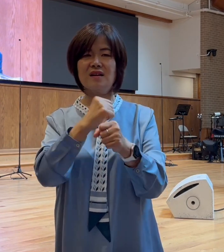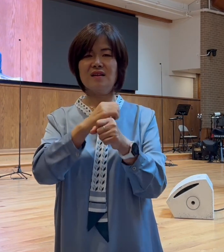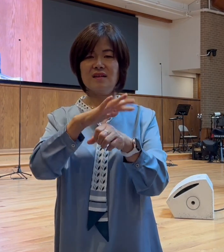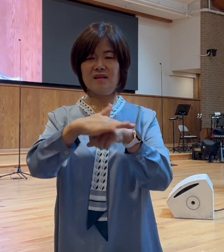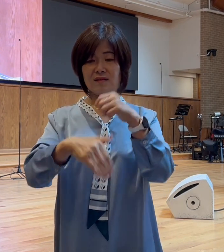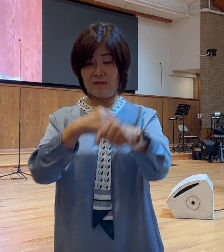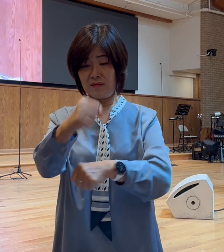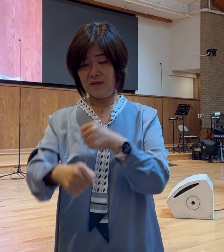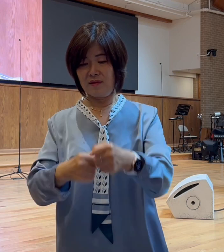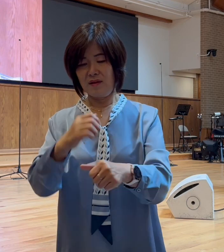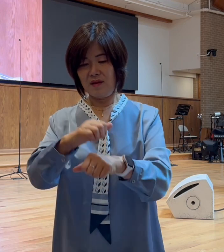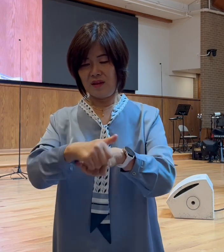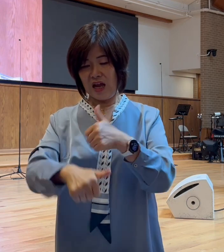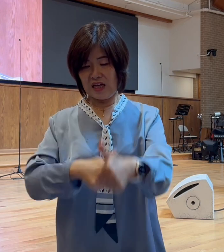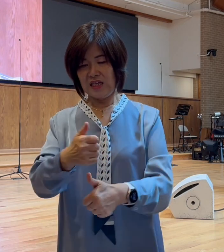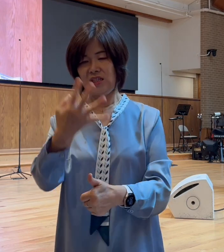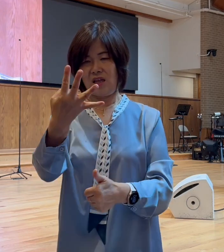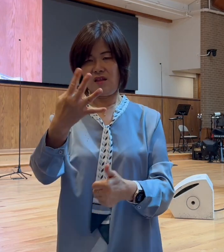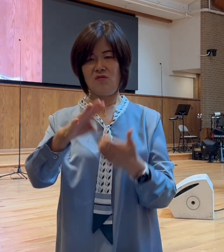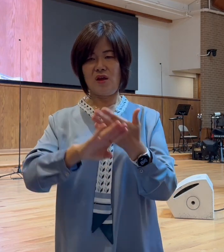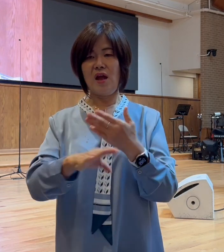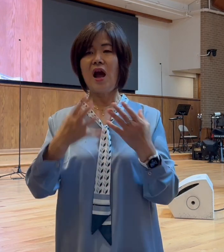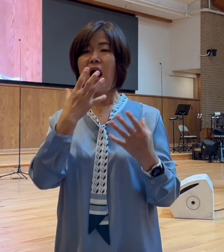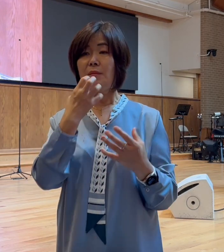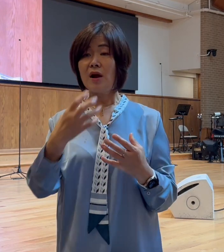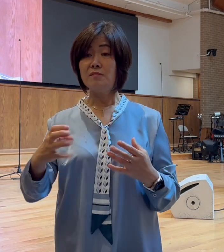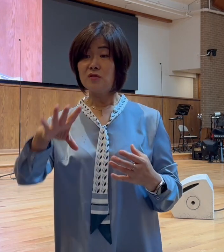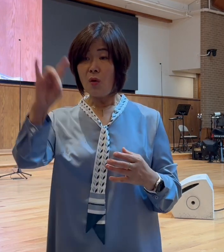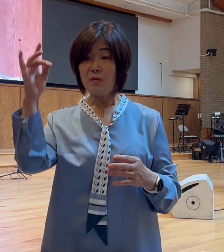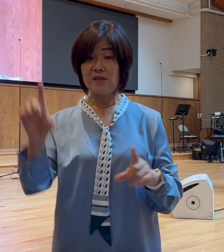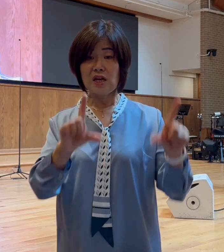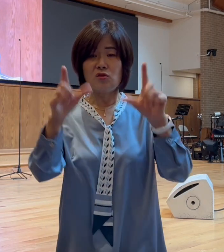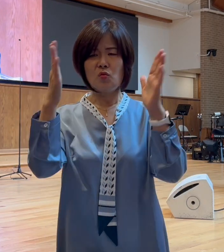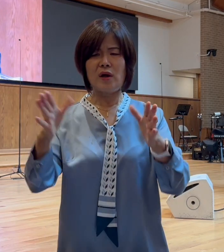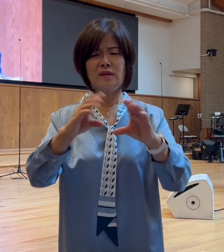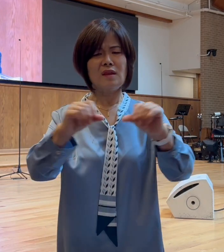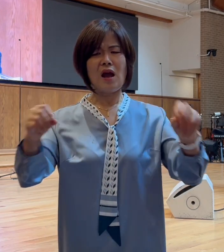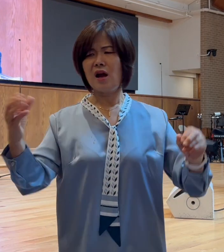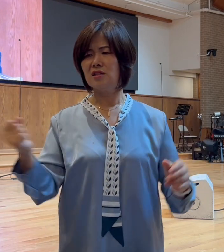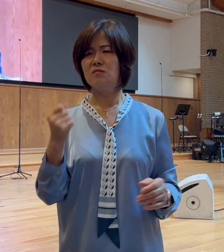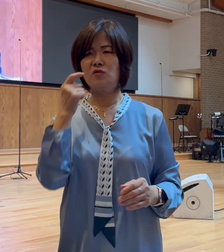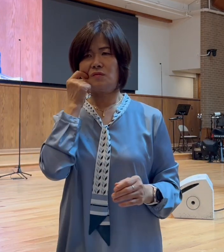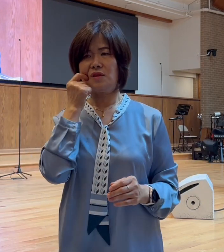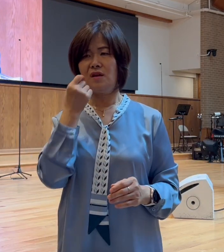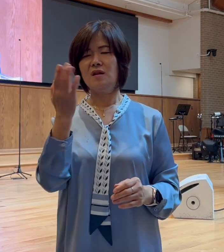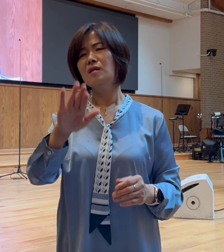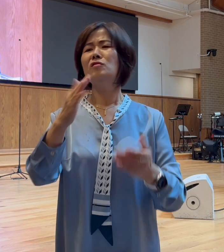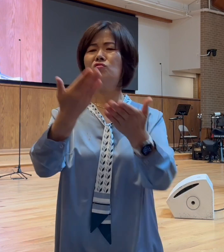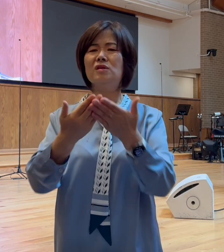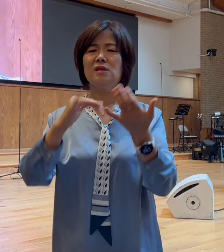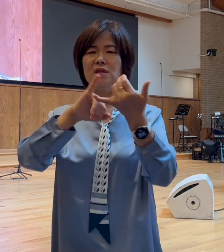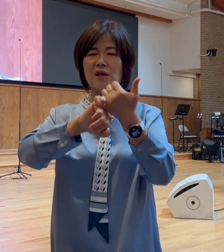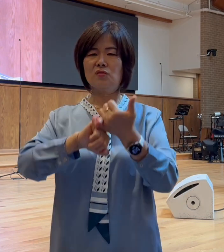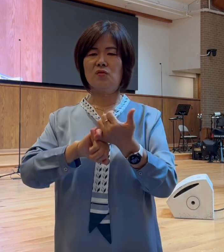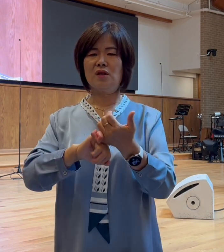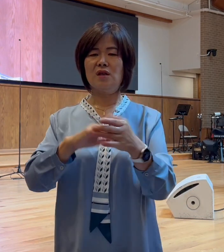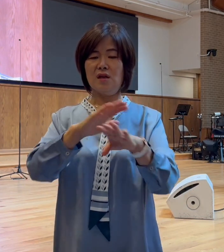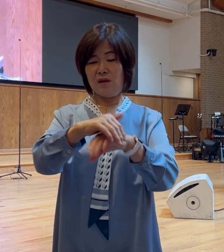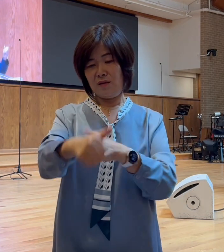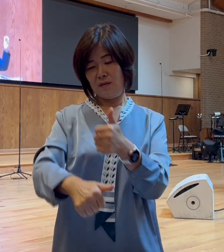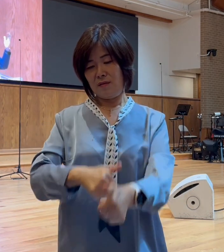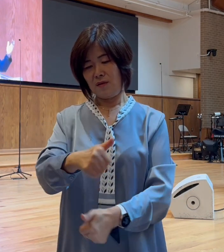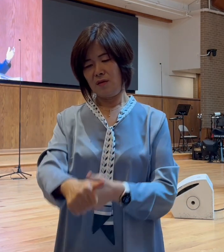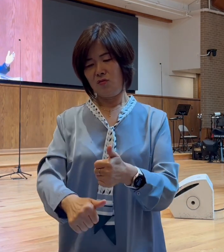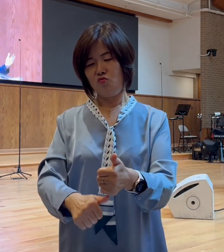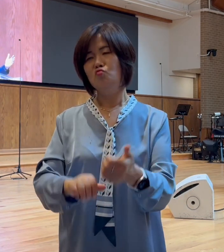아브라함은 살아있는 동안 땅 한 평 소유하지 못했습니다. 아브라함이 주신 약속이 그래도 가시적으로 성취된